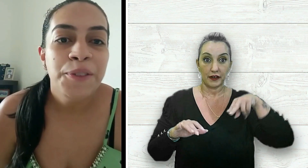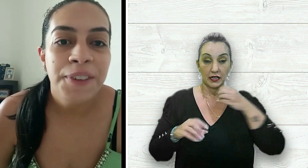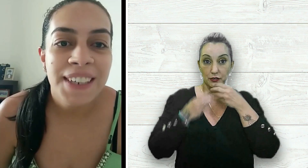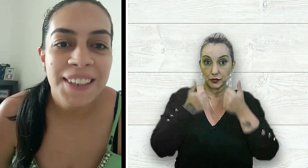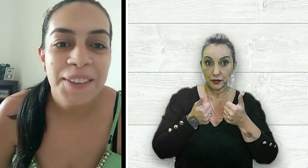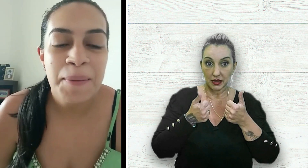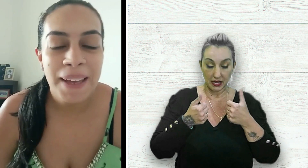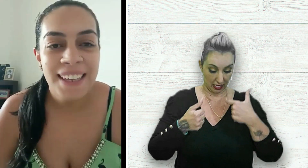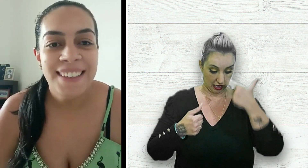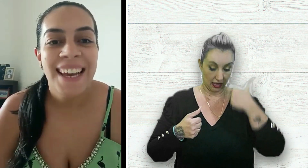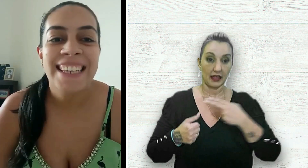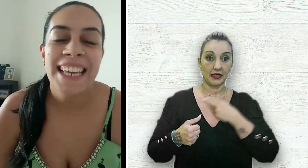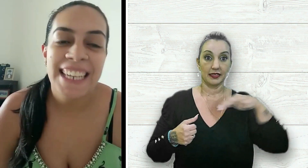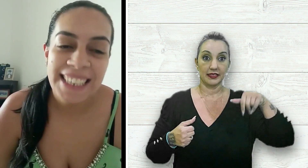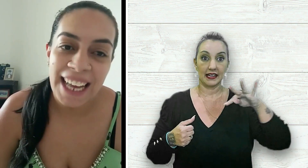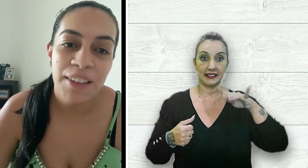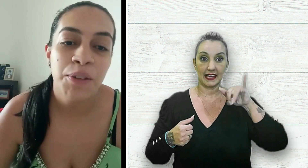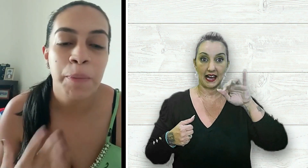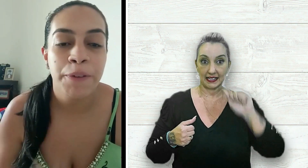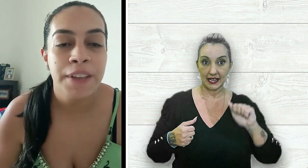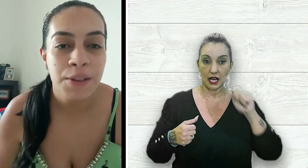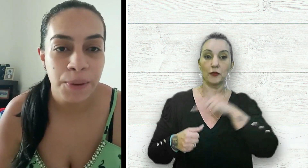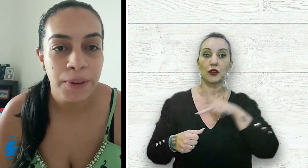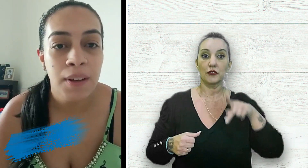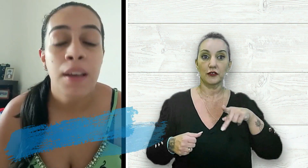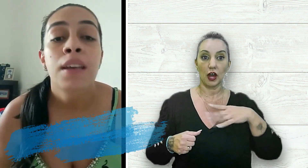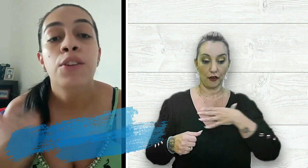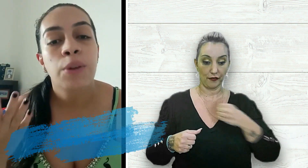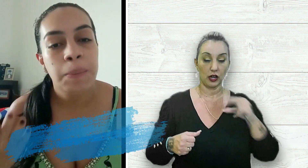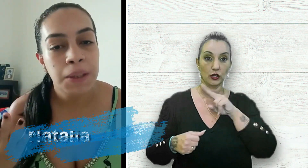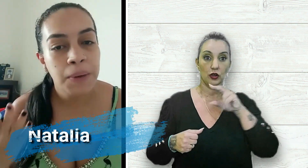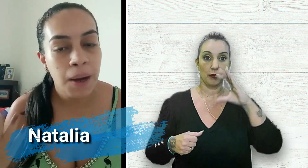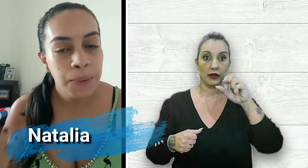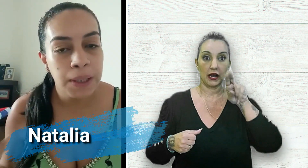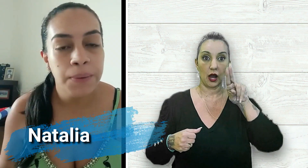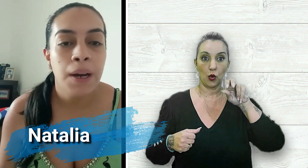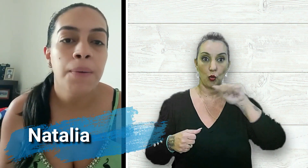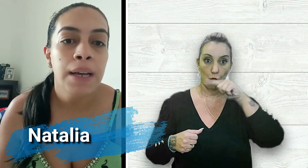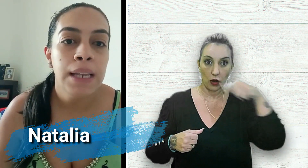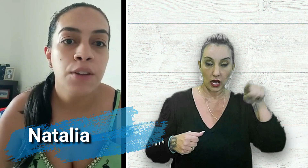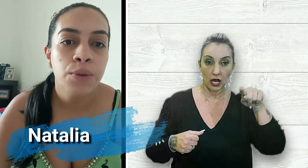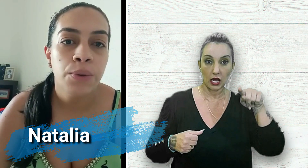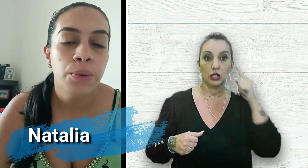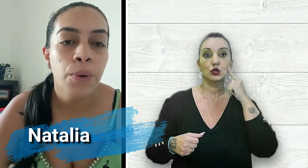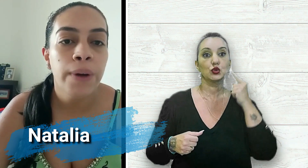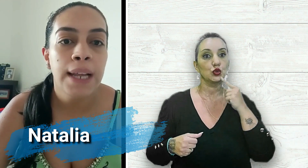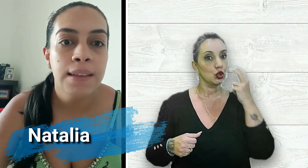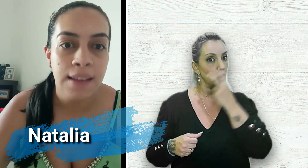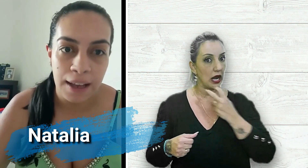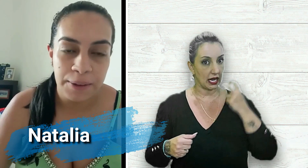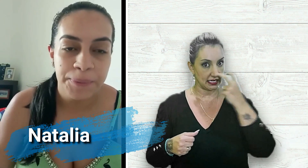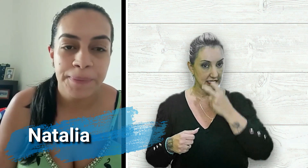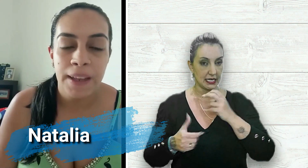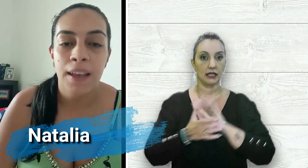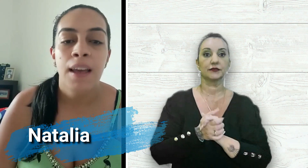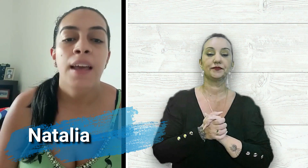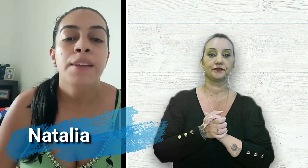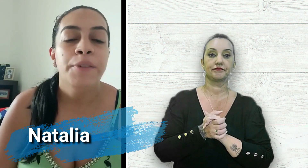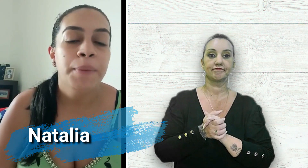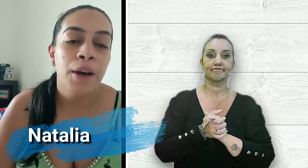Oi, Fran, tudo bem? Aqui é a Natália, eu sou professora e sou a mãe do Cauã. O Cauã, ele é surdo oralizado, né? Então vamos lá, eu acho